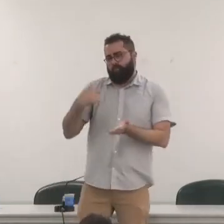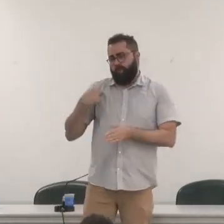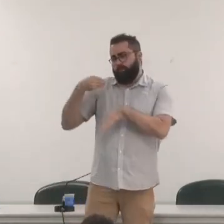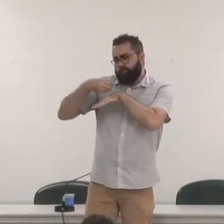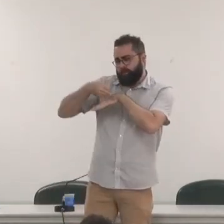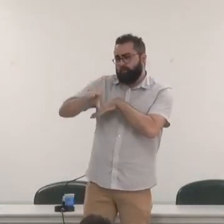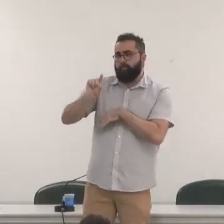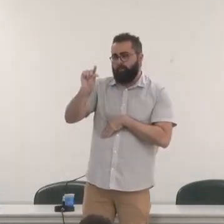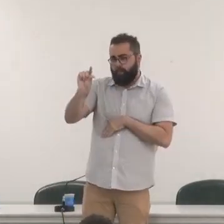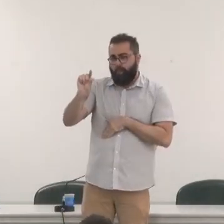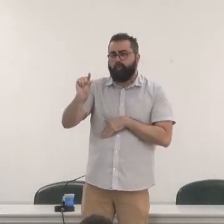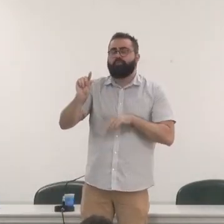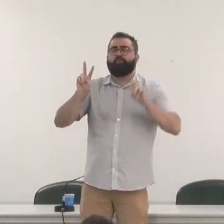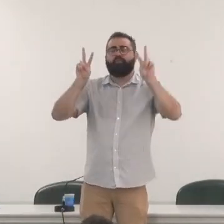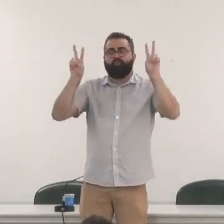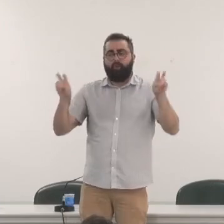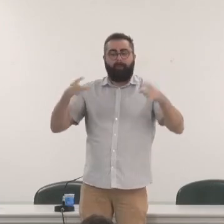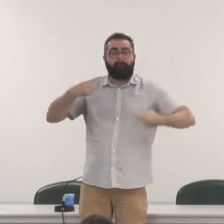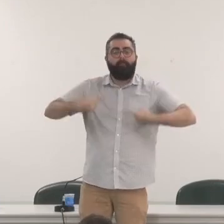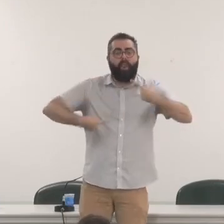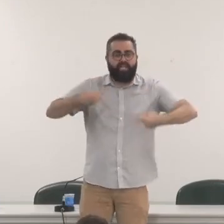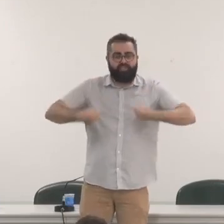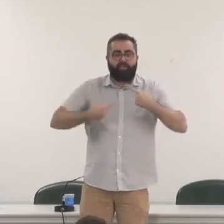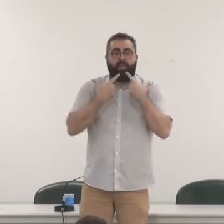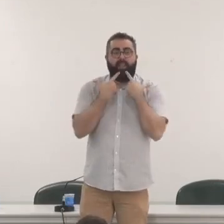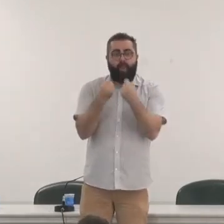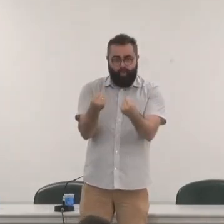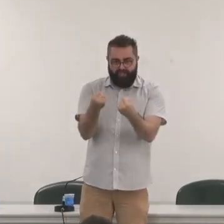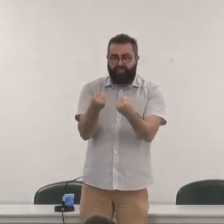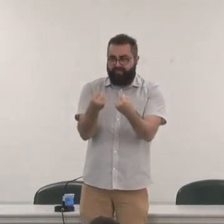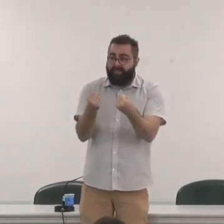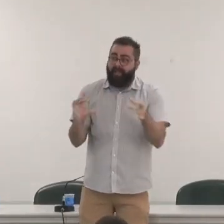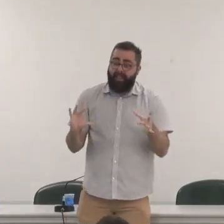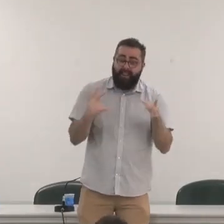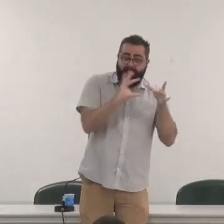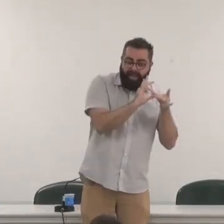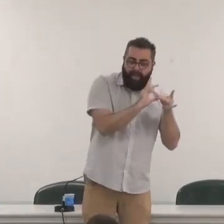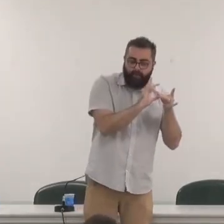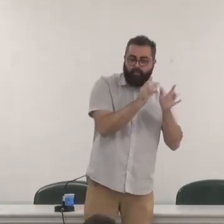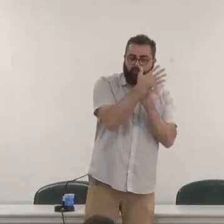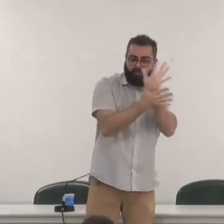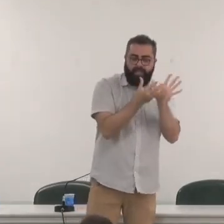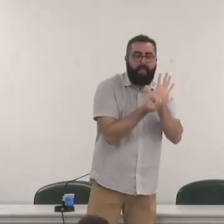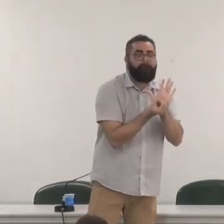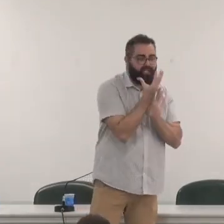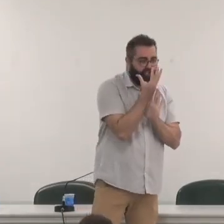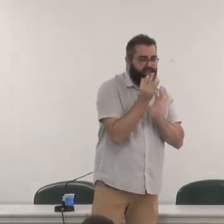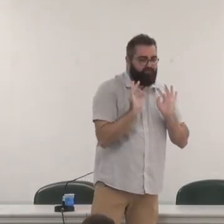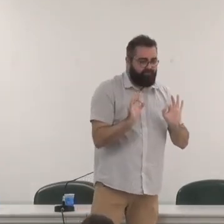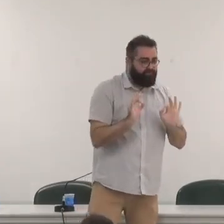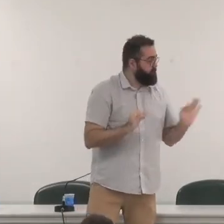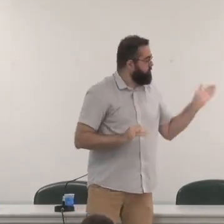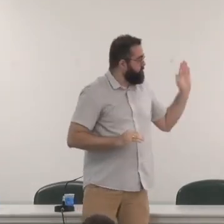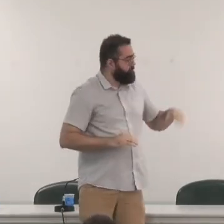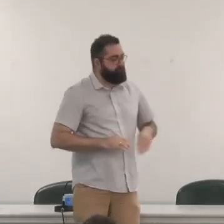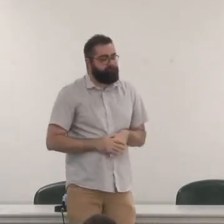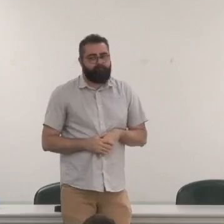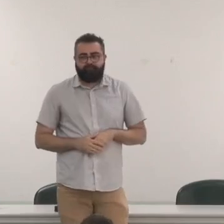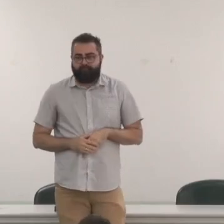poder contemplar. Depois eu vou falar um pouco sobre políticas linguísticas associadas às línguas de sinais emergentes